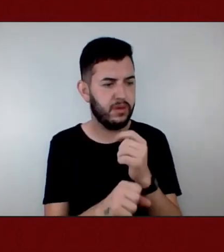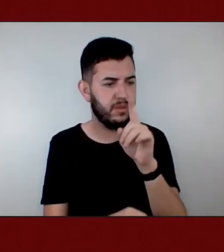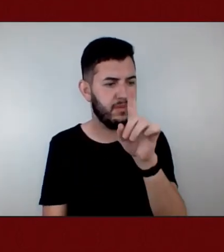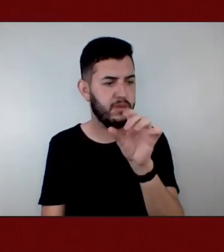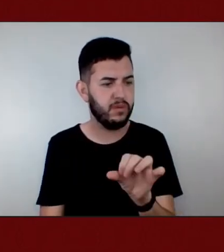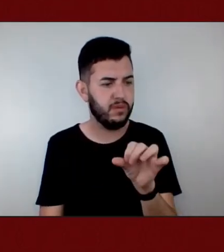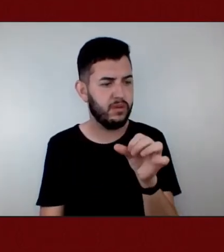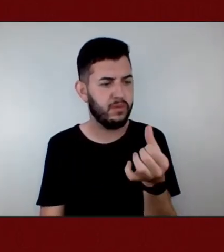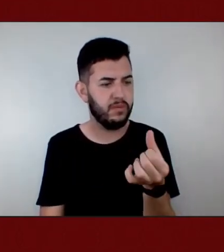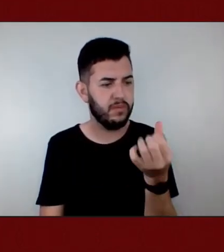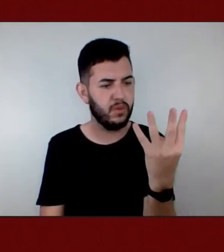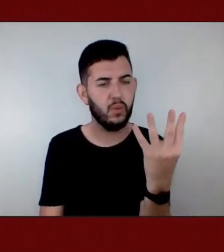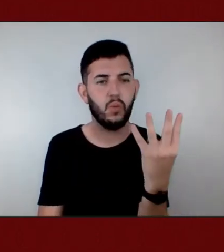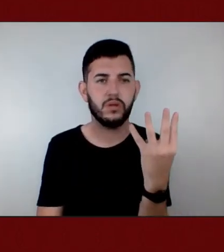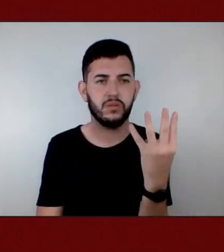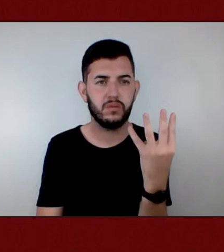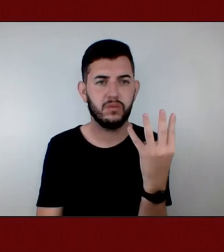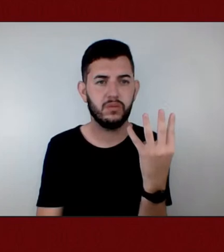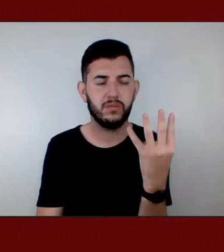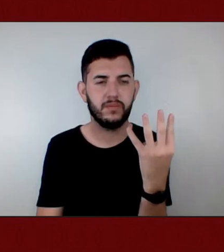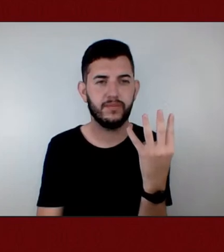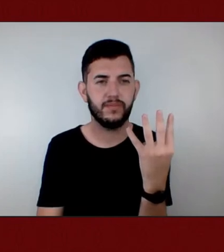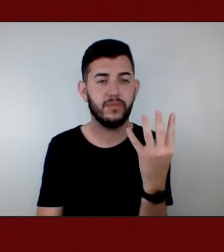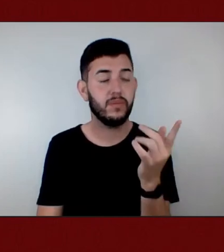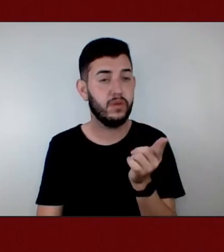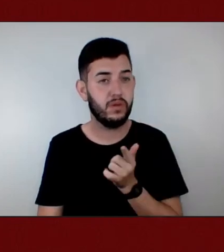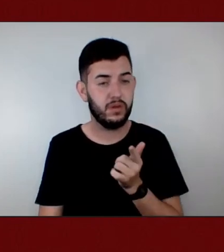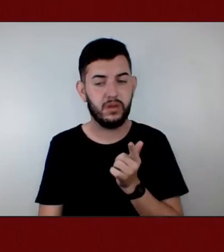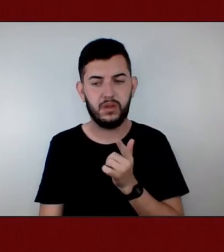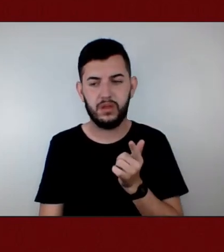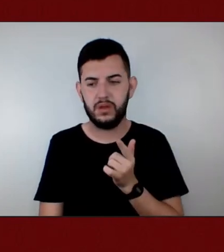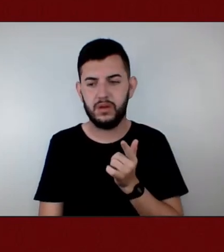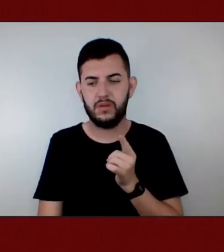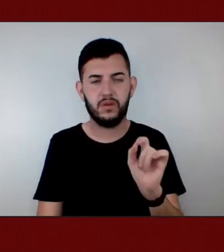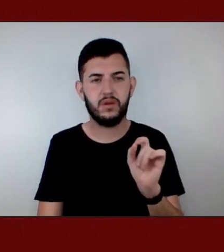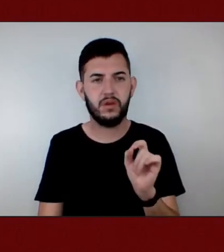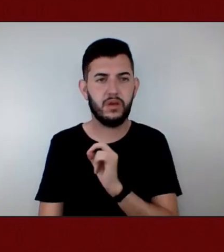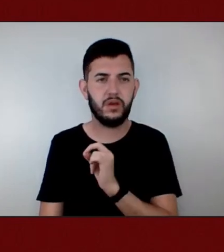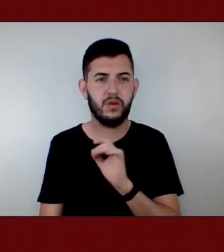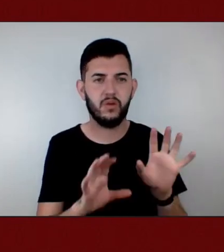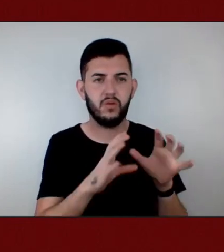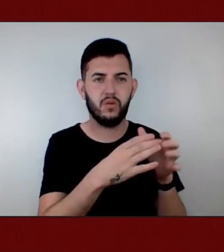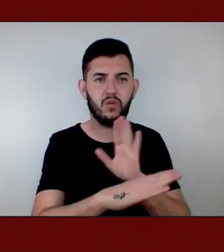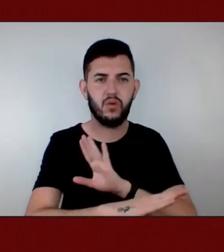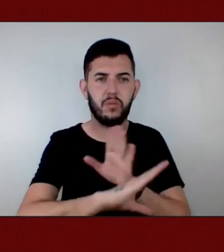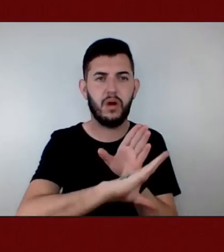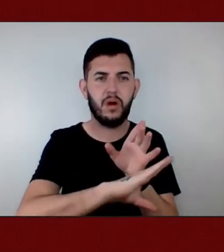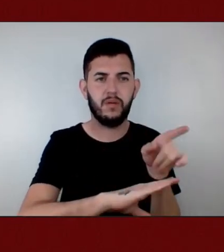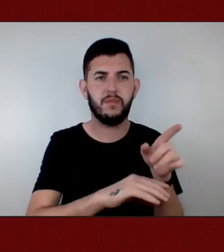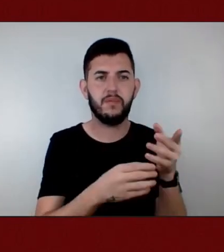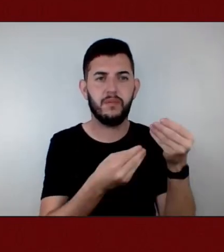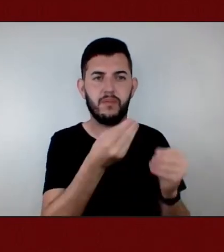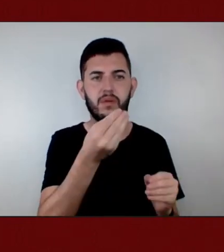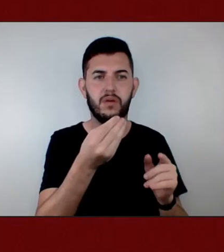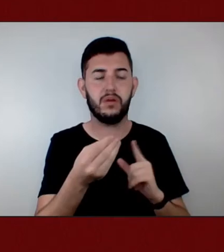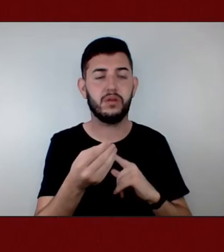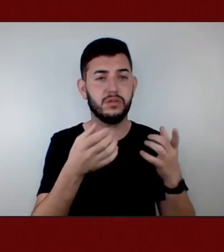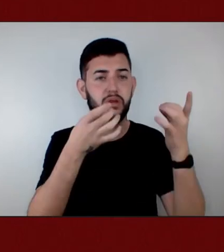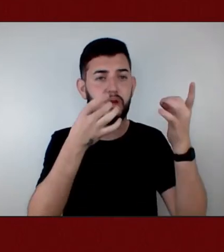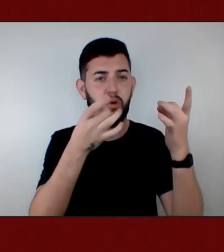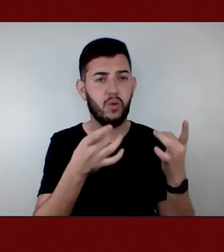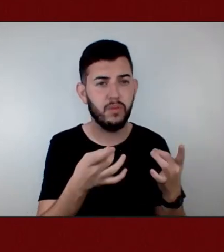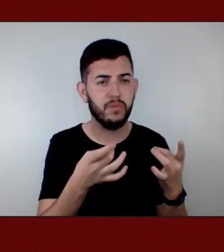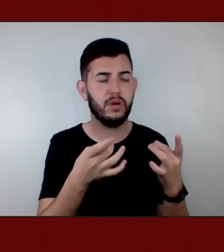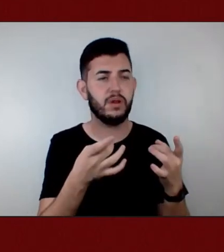1964. O turbilhão que se abateu sobre os vencidos tinha variadíssimos componentes. O Partidão